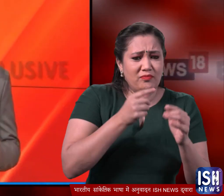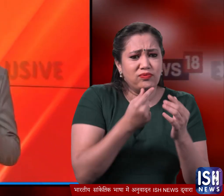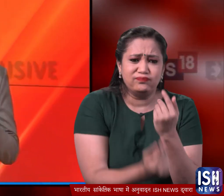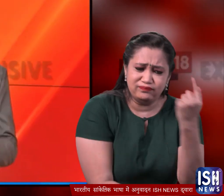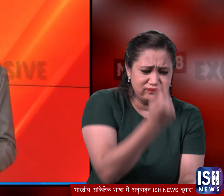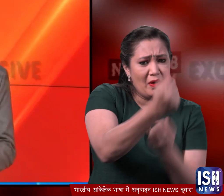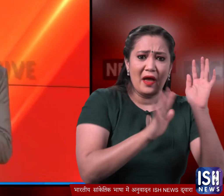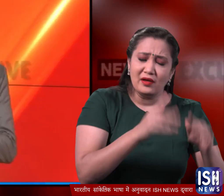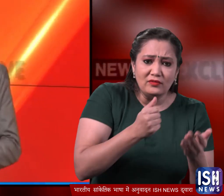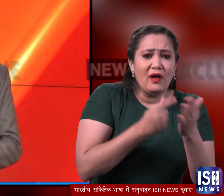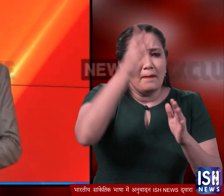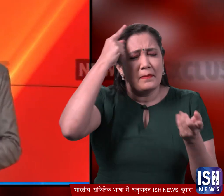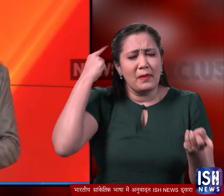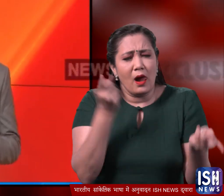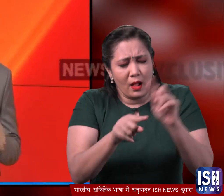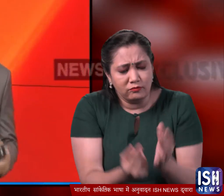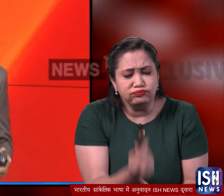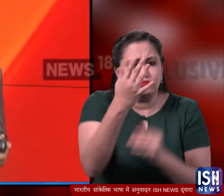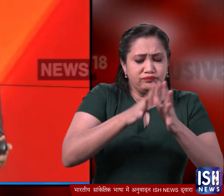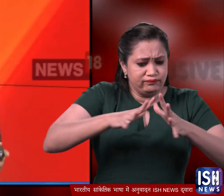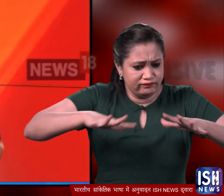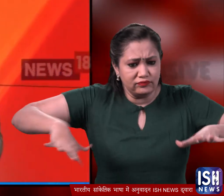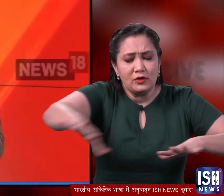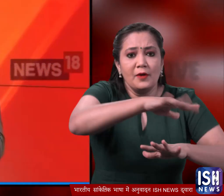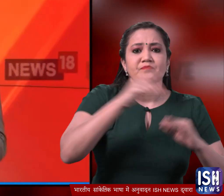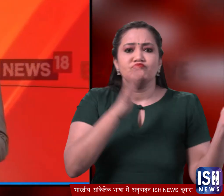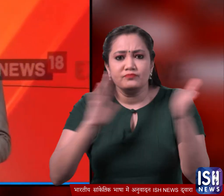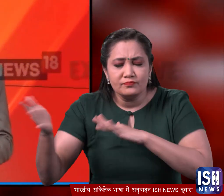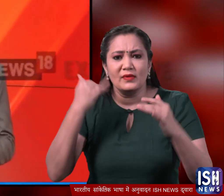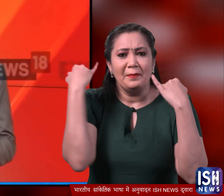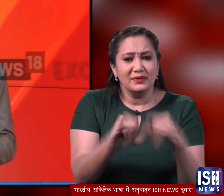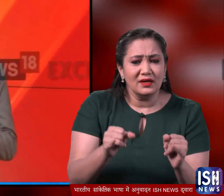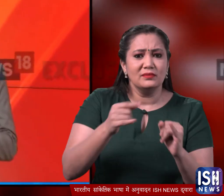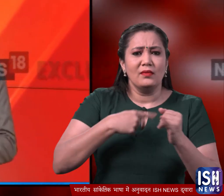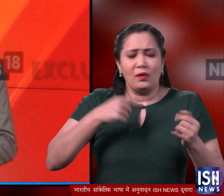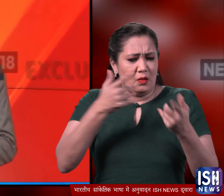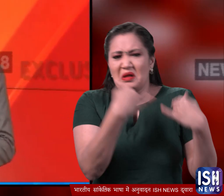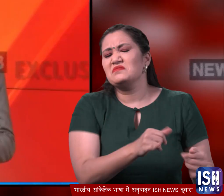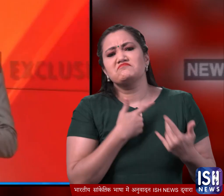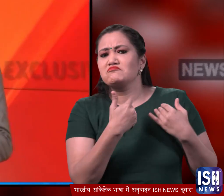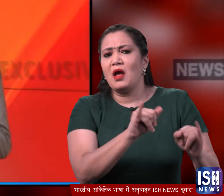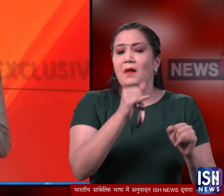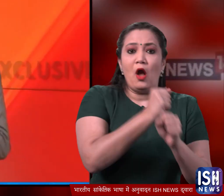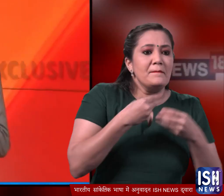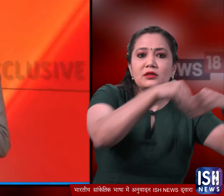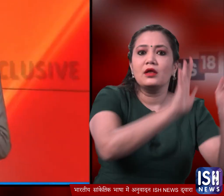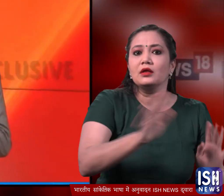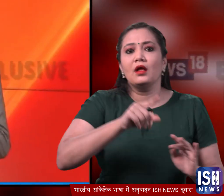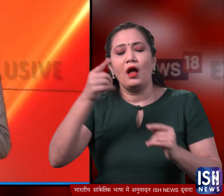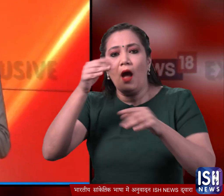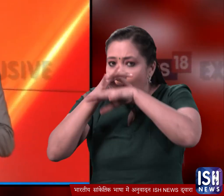में अफीम की अवैध फसल भी उगाई जाती है और कई बार मौसम या दूसरी वजह से फसल खराब होने का बहाना बनाकर भी अफीम नशे